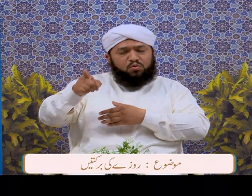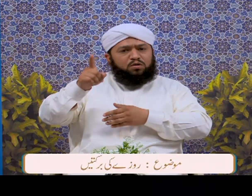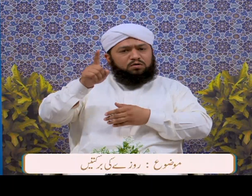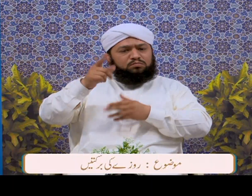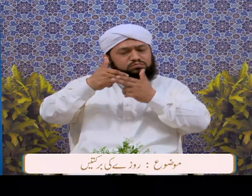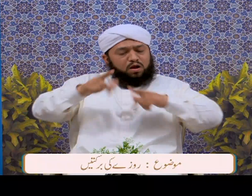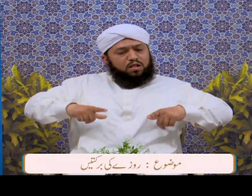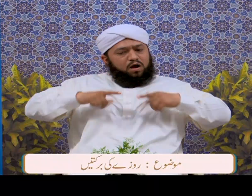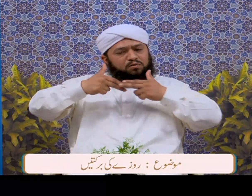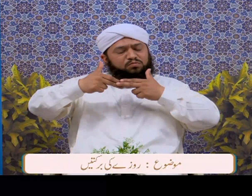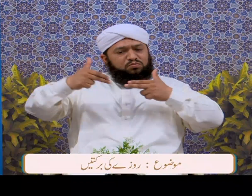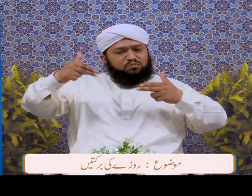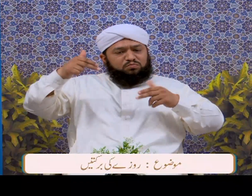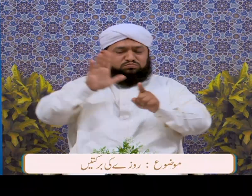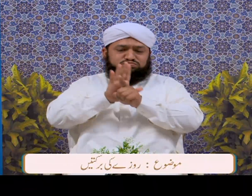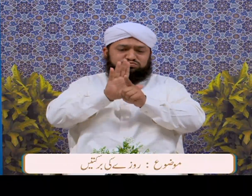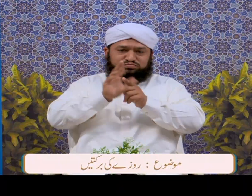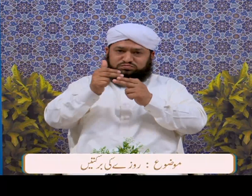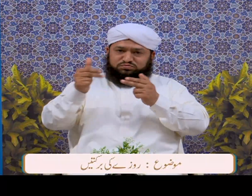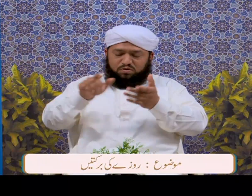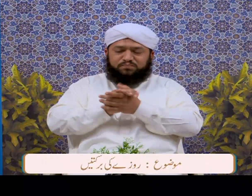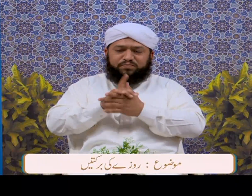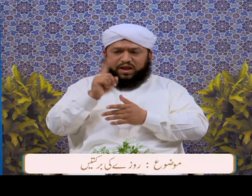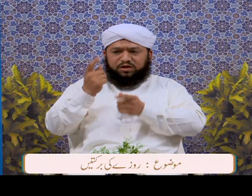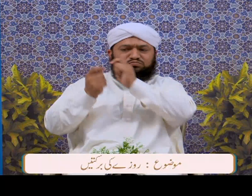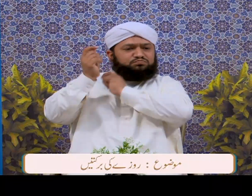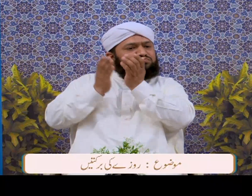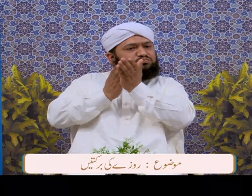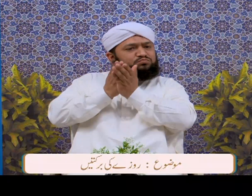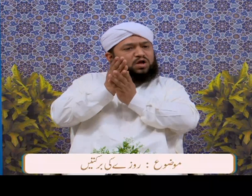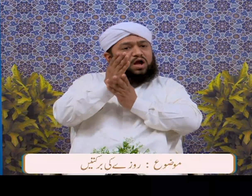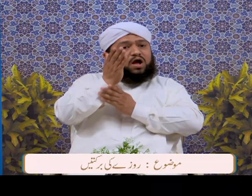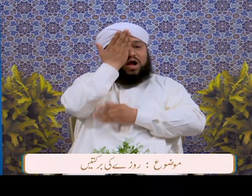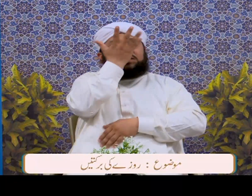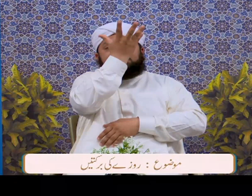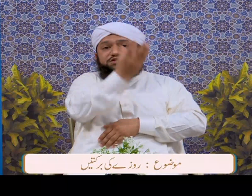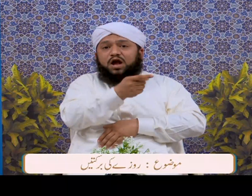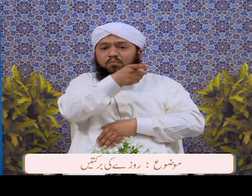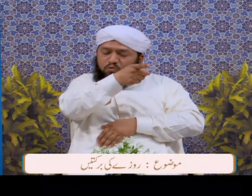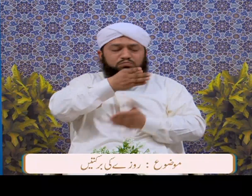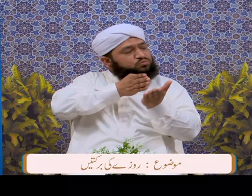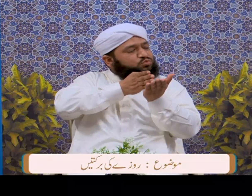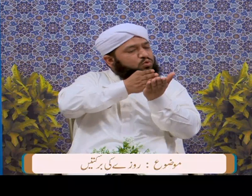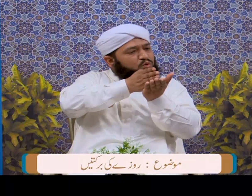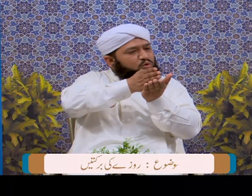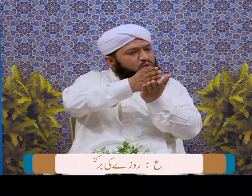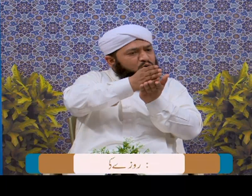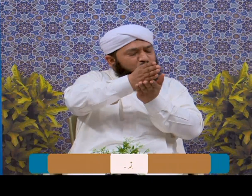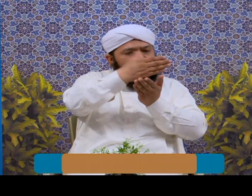واقعہ بیان کرتے ہوئے فرماتے ہیں، ایک مرتبہ میں قافلے کے ساتھ ملک شام جا رہا تھا۔ راستے میں اچانک ڈاکوؤں کی ایک